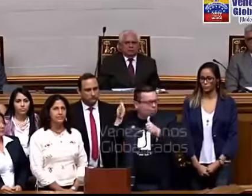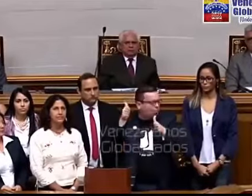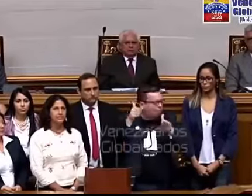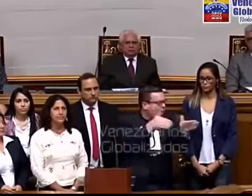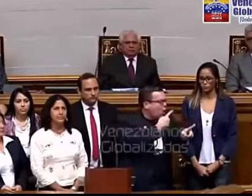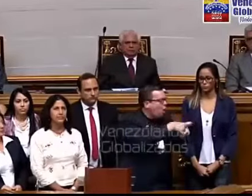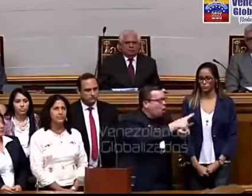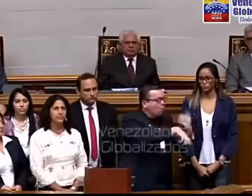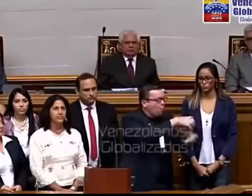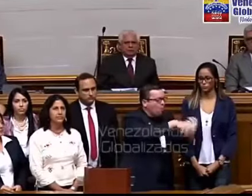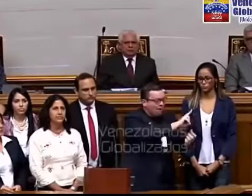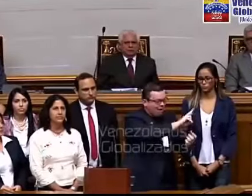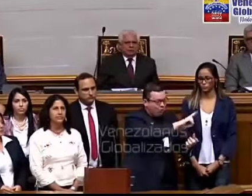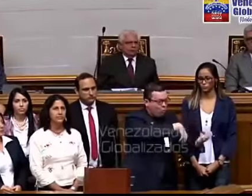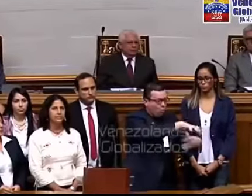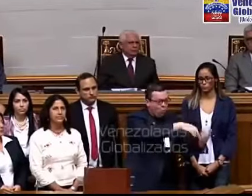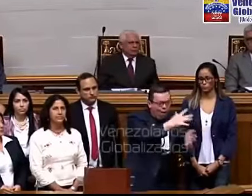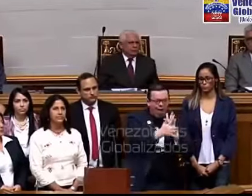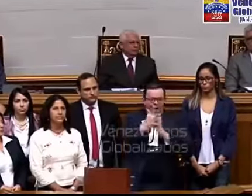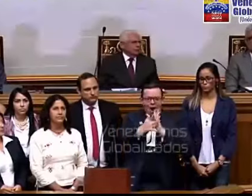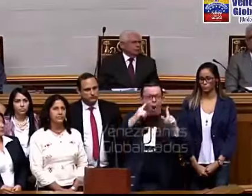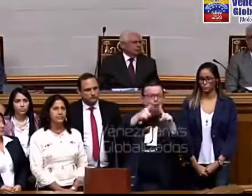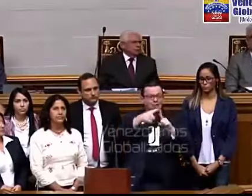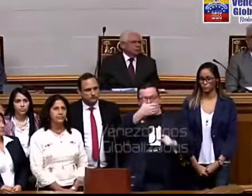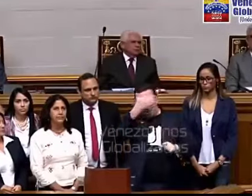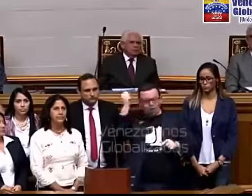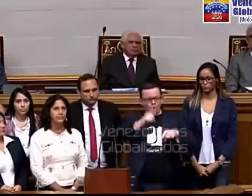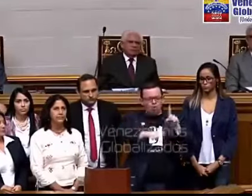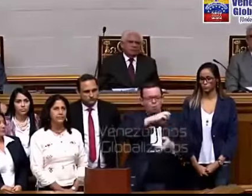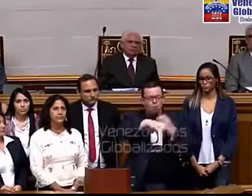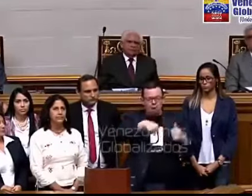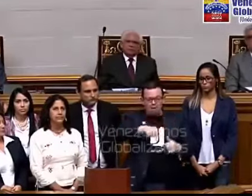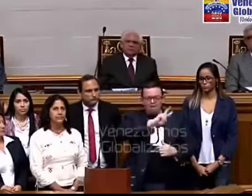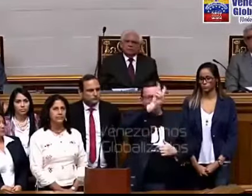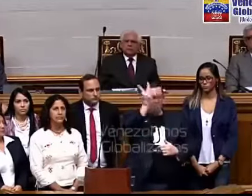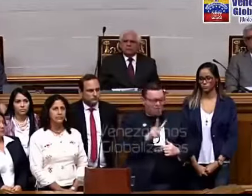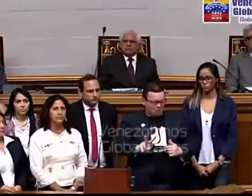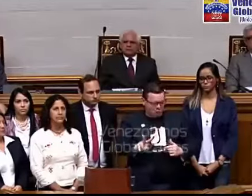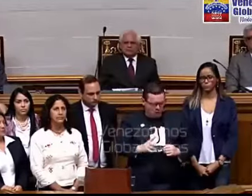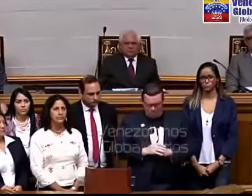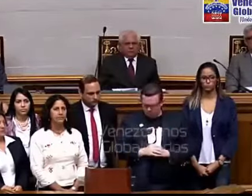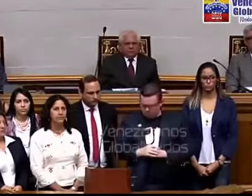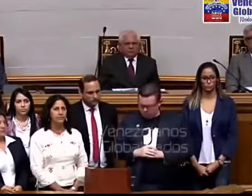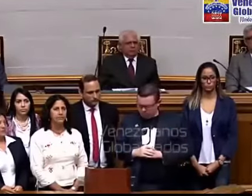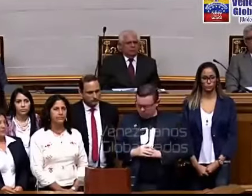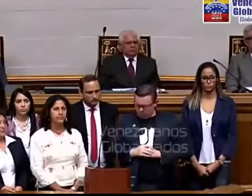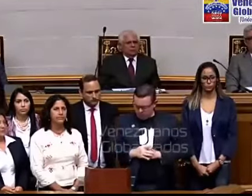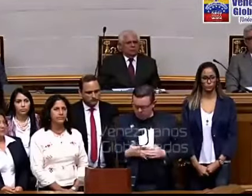tal vez este minuto, este mensaje que se emitió en nuestra lengua, pueda ser utilizado como campaña